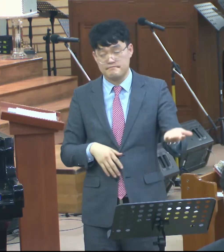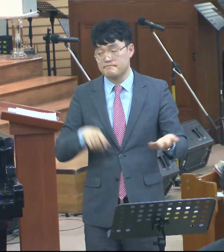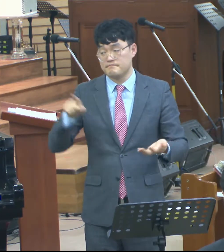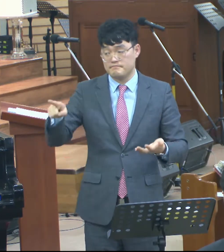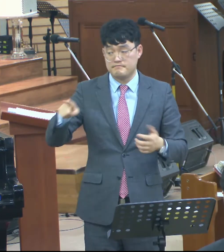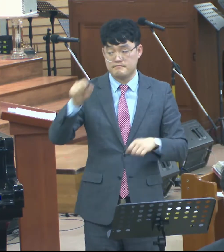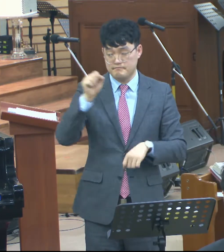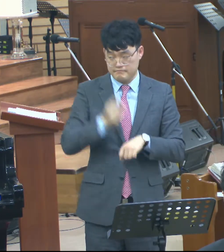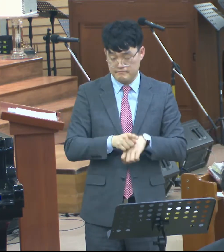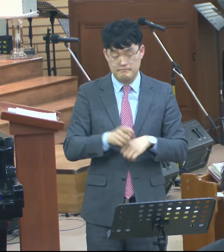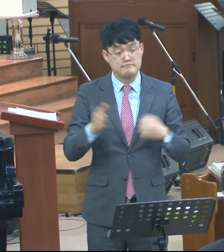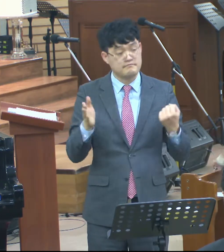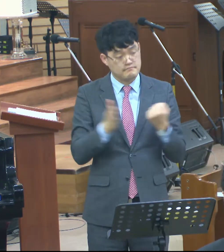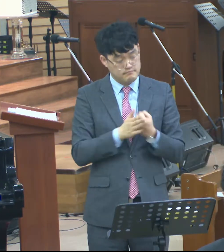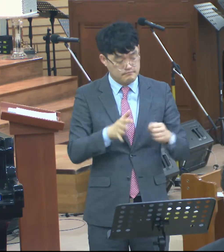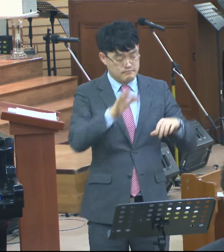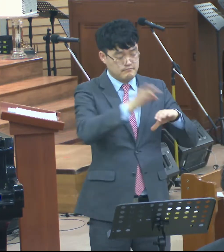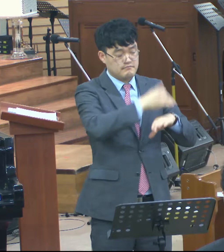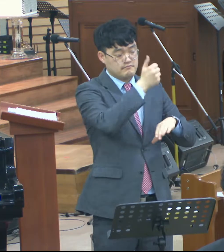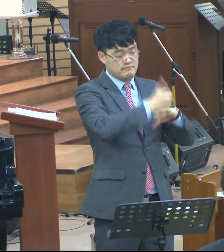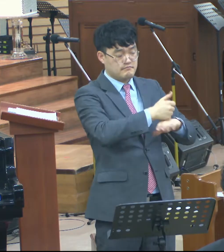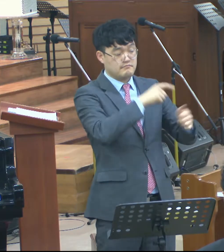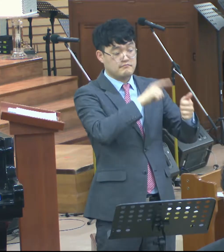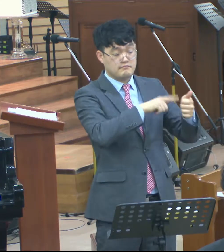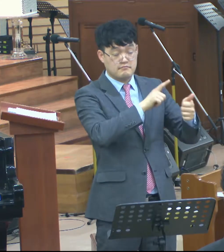성격이니까 왕으로서는 목표를 이루는 거예요.